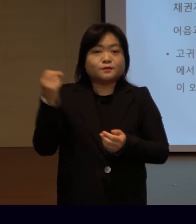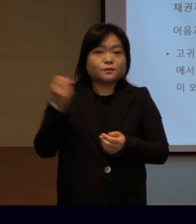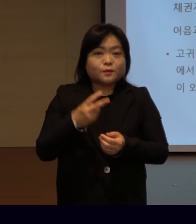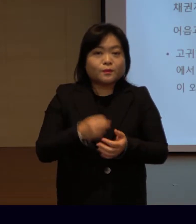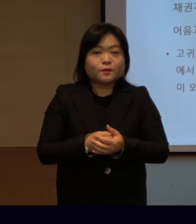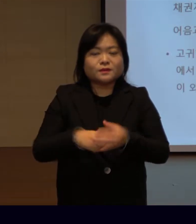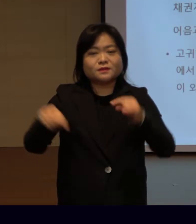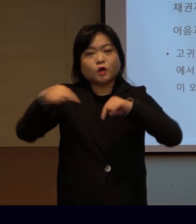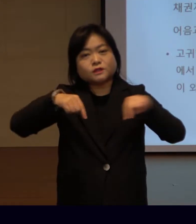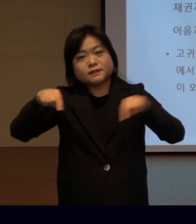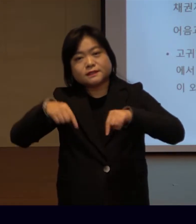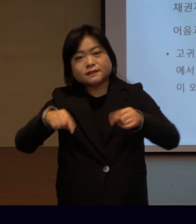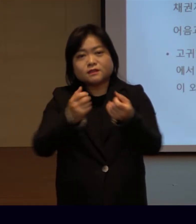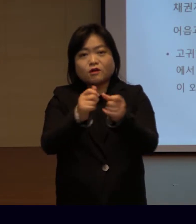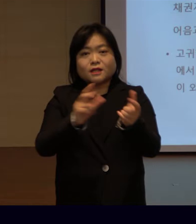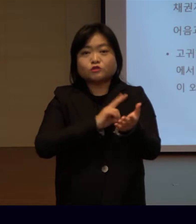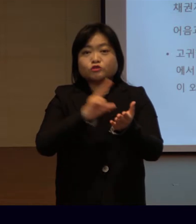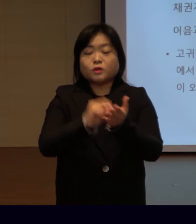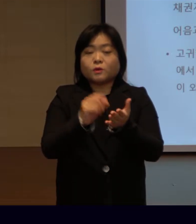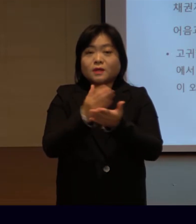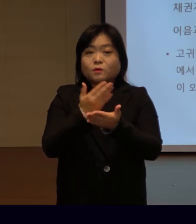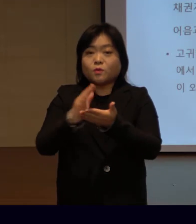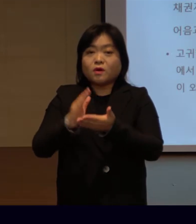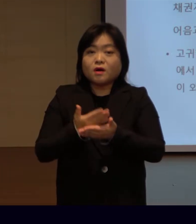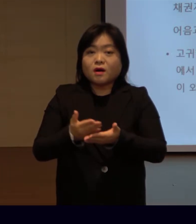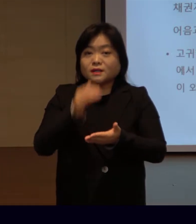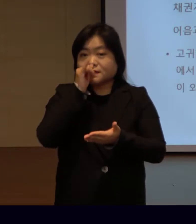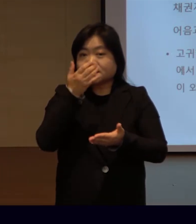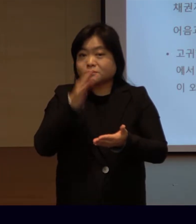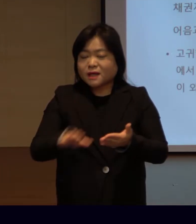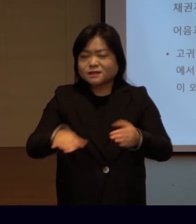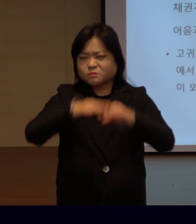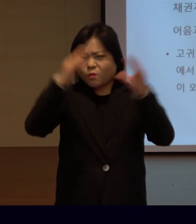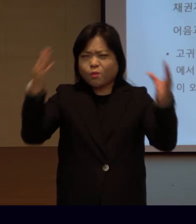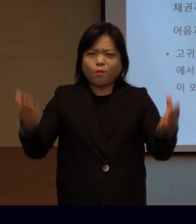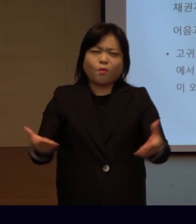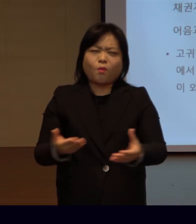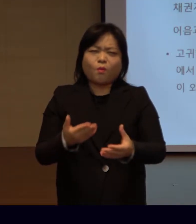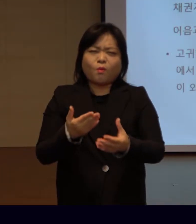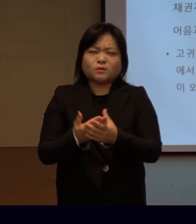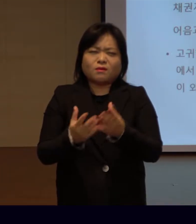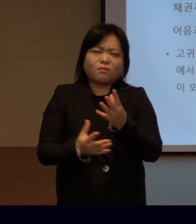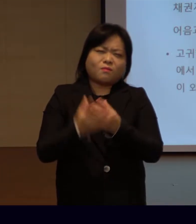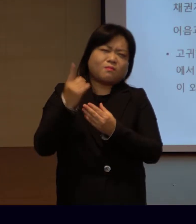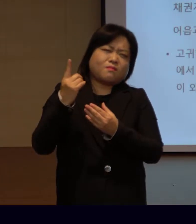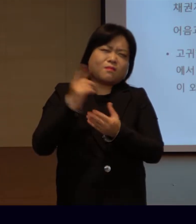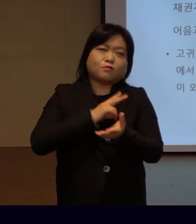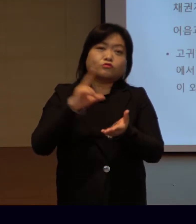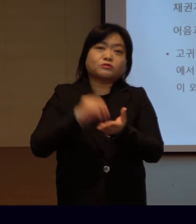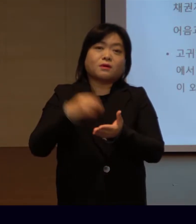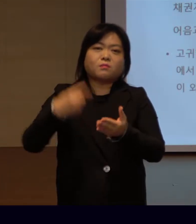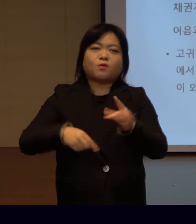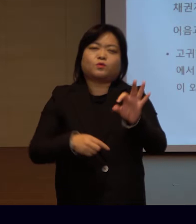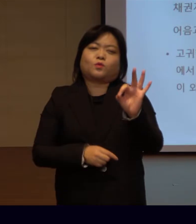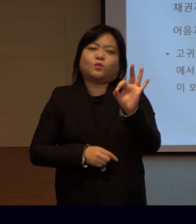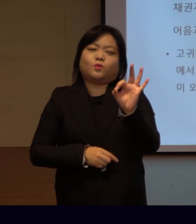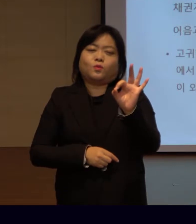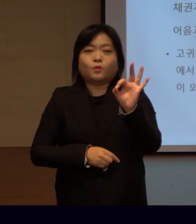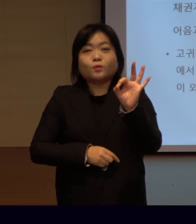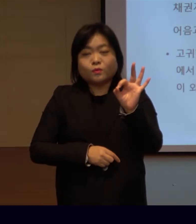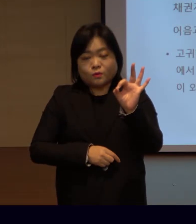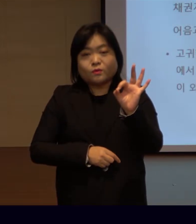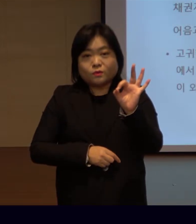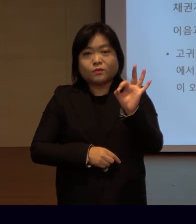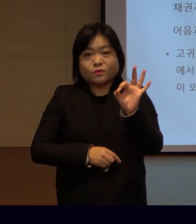또 정치, 이런 여러 가지 주제로 나눴습니다만, 그 모든 것을 관통하는 주제는 저는 돈이라고 생각합니다.